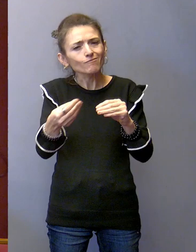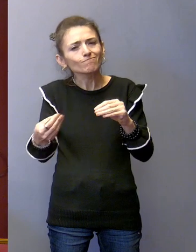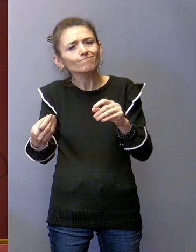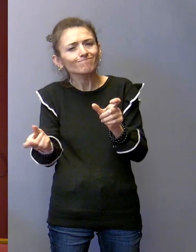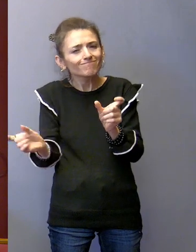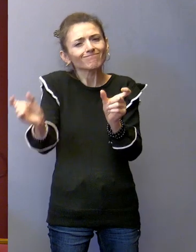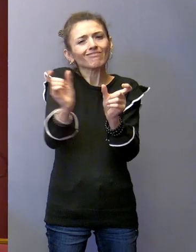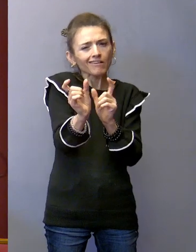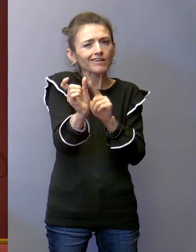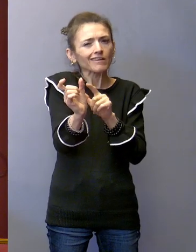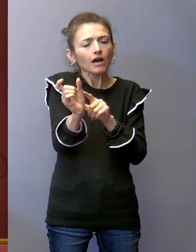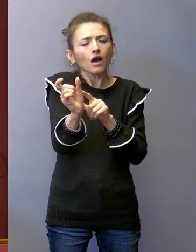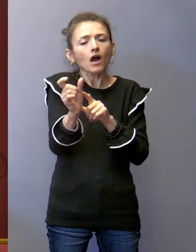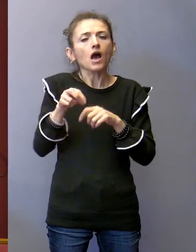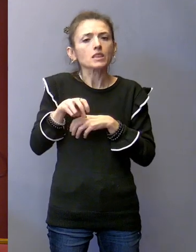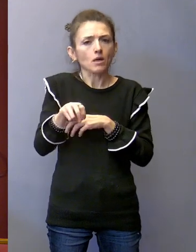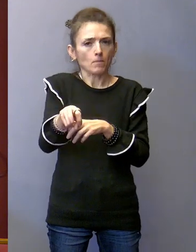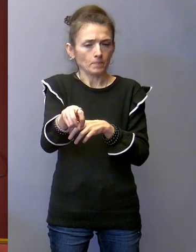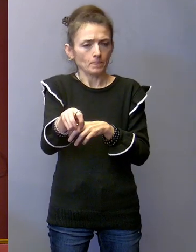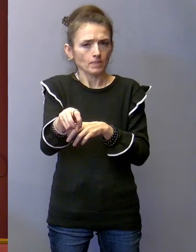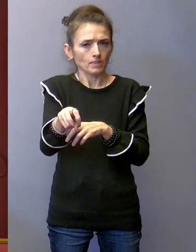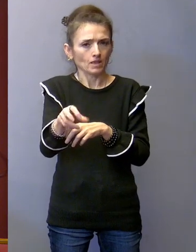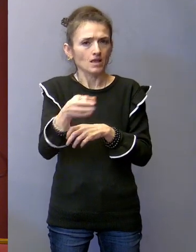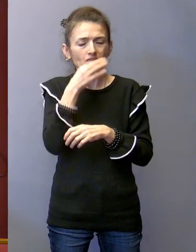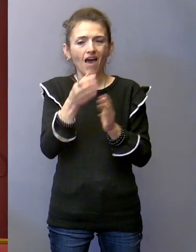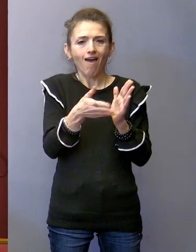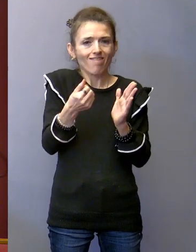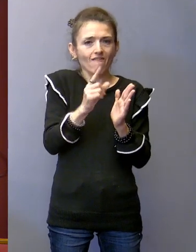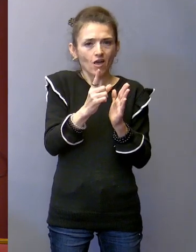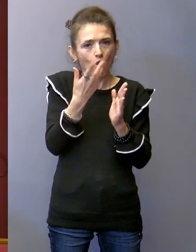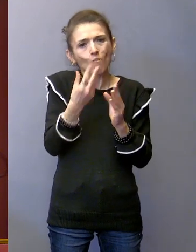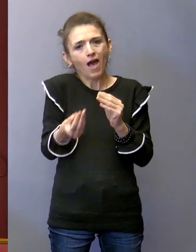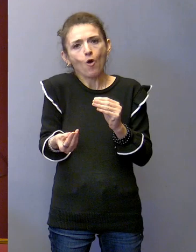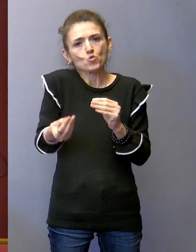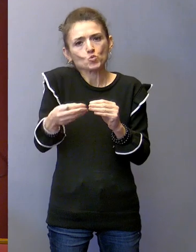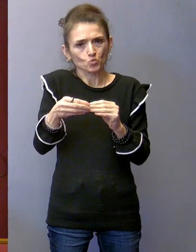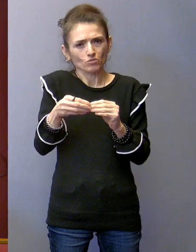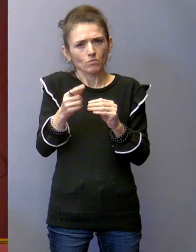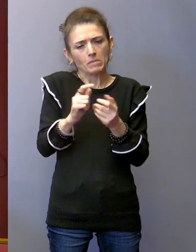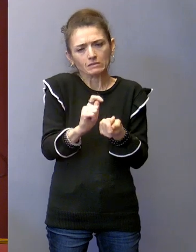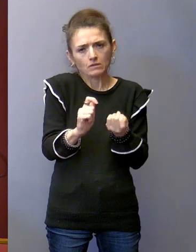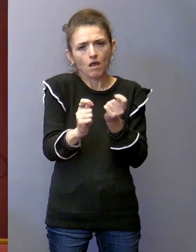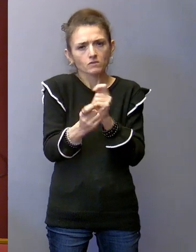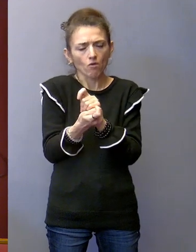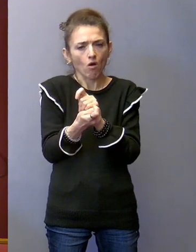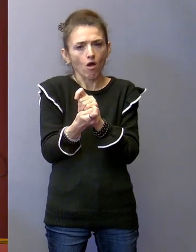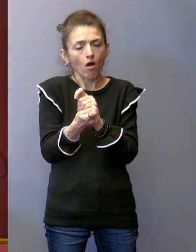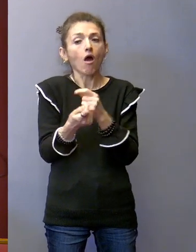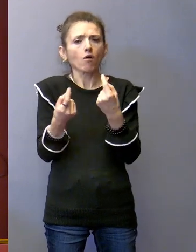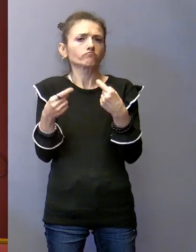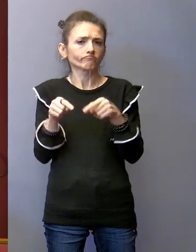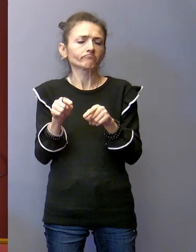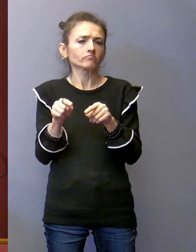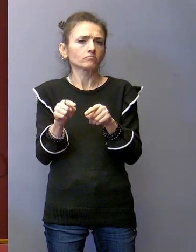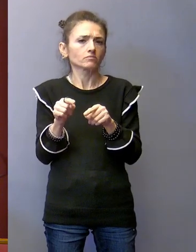è un immediatamente abrogativo Ok perfetto lo Trasformiamo in questo senso e assume il significato